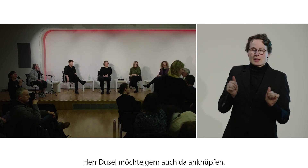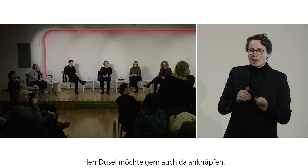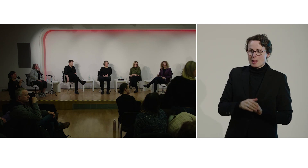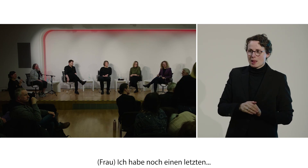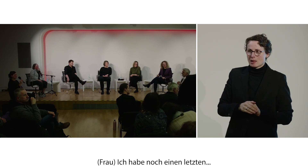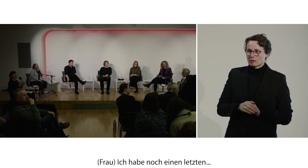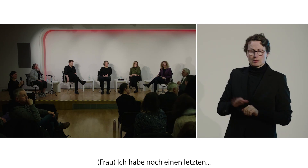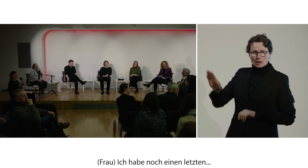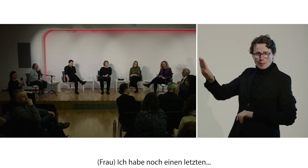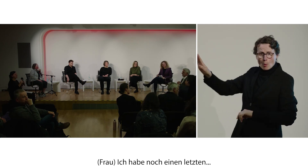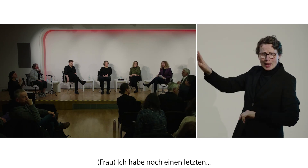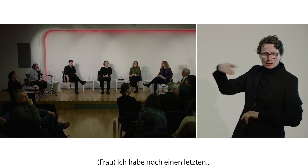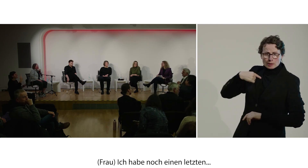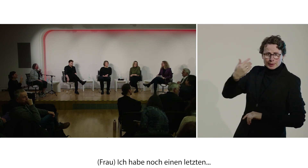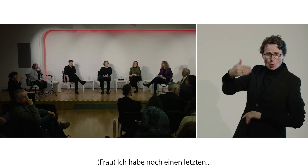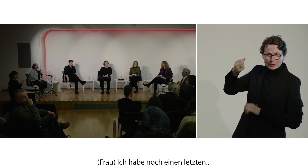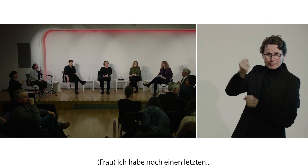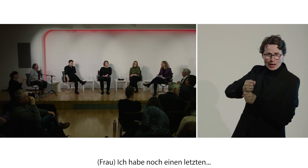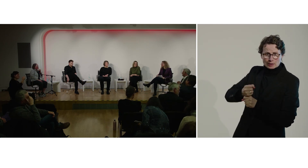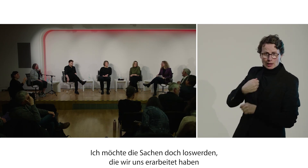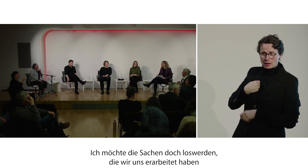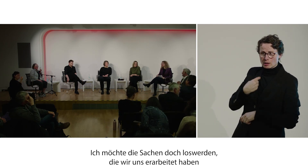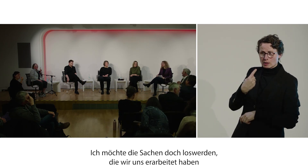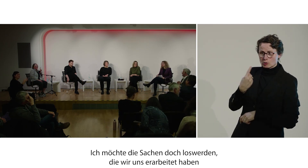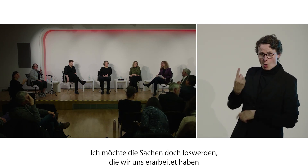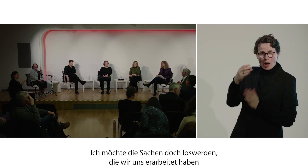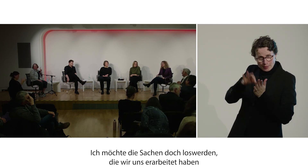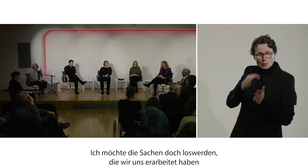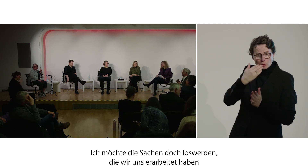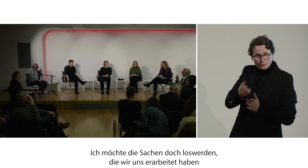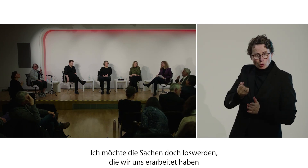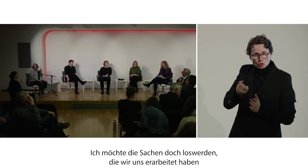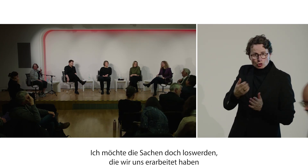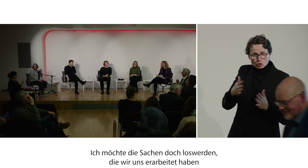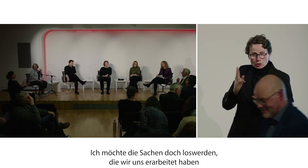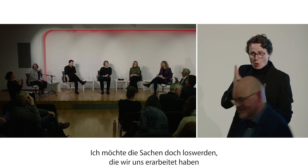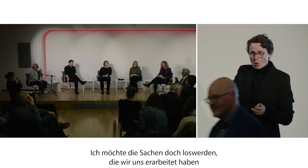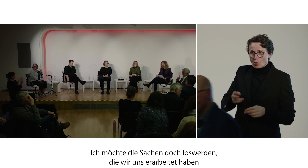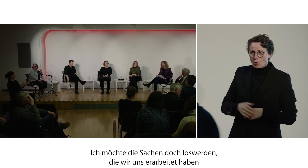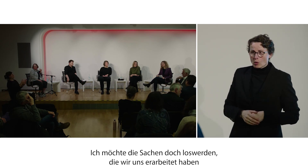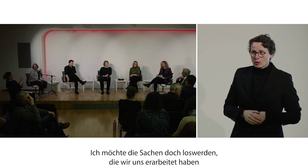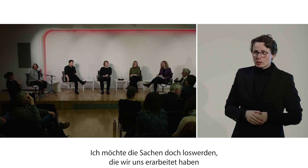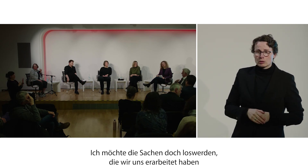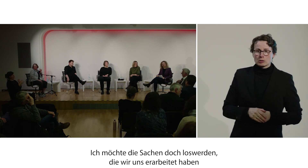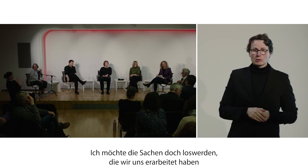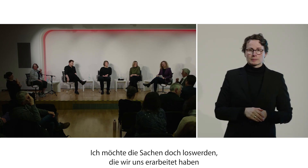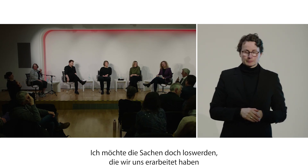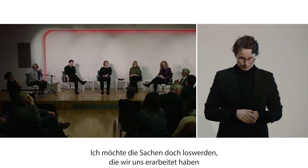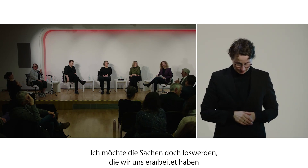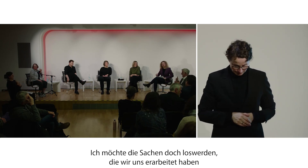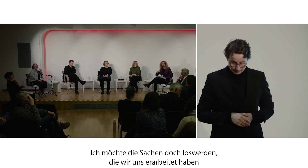da anknüpfen. habe noch einen letzten, wir haben gesagt, ich möchte jetzt die Sachen doch nochmal loswerden, die wir uns hier alle